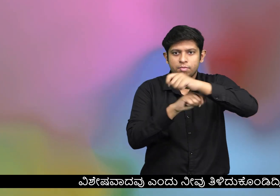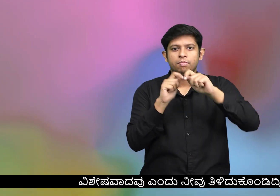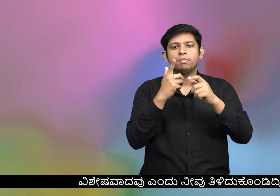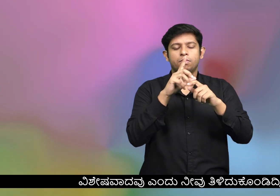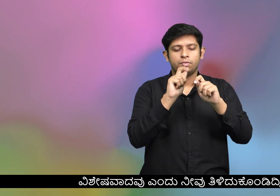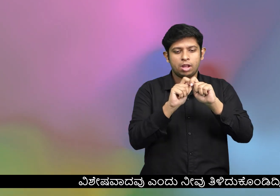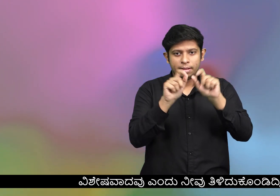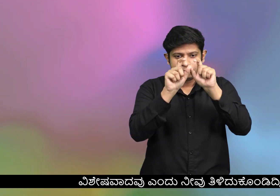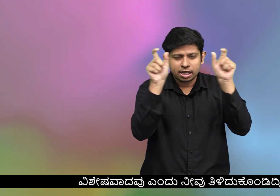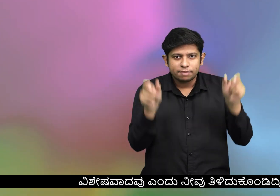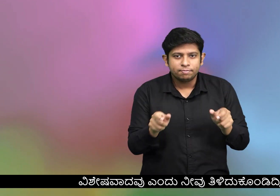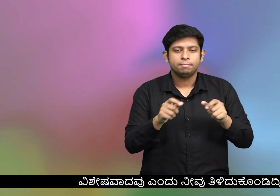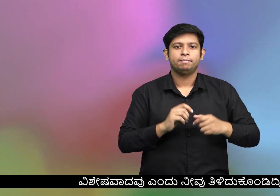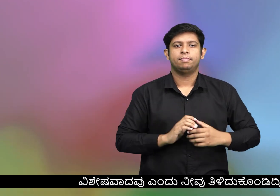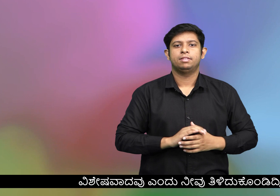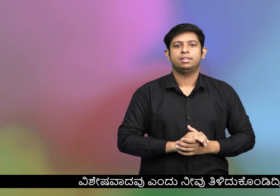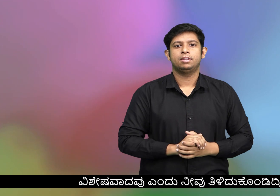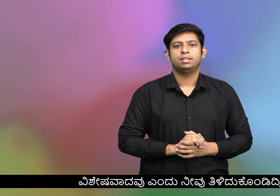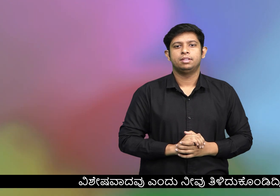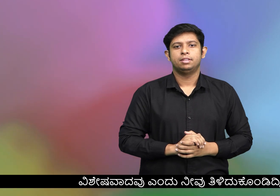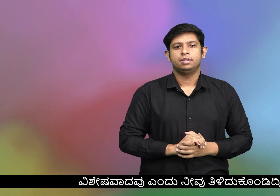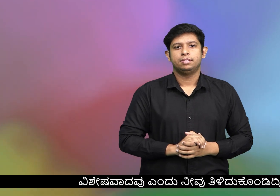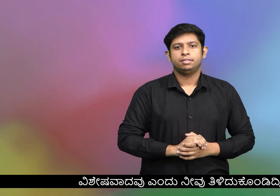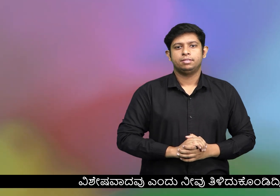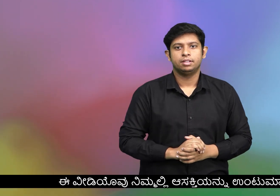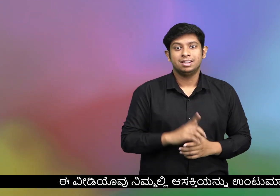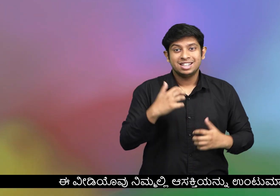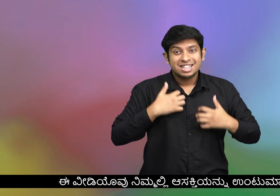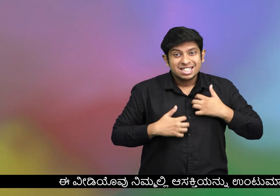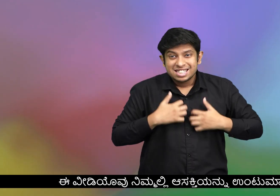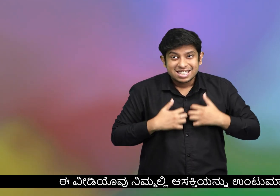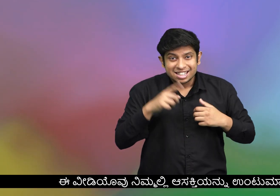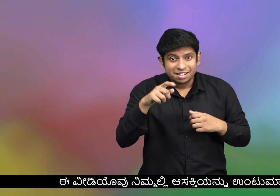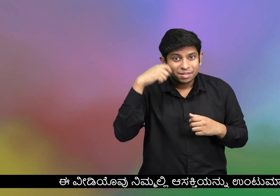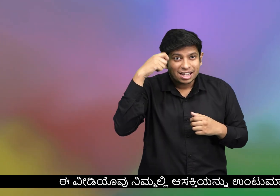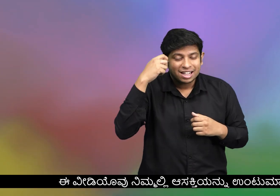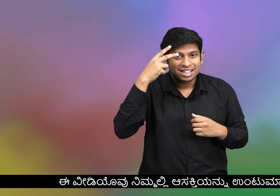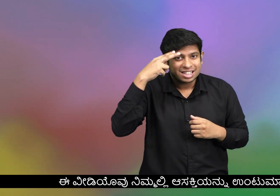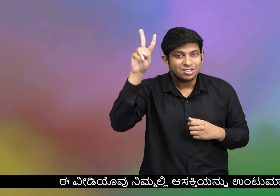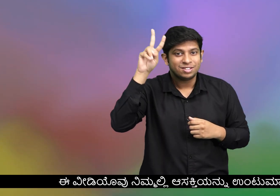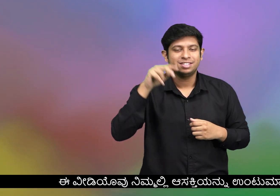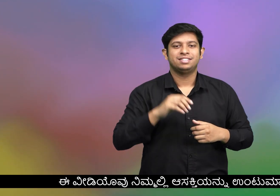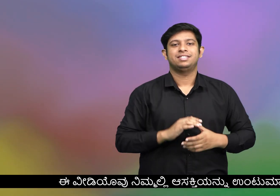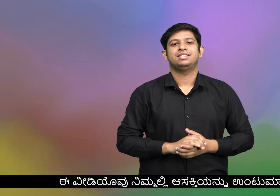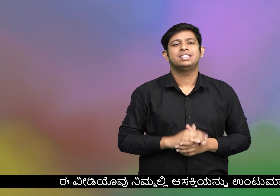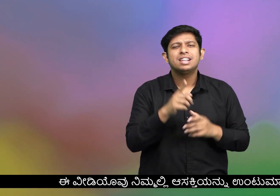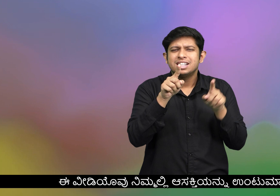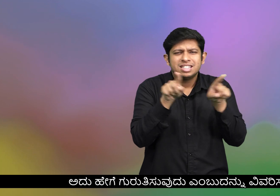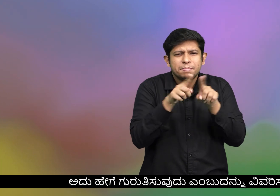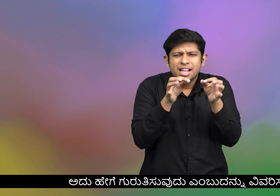ವಿಶೇಷವಾದವು ಎಂದು ನೀವು ತಿಳಿದುಕೊಂಡಿದ್ದೀರಿ. ಈ ವಿಡಿಯೋವು ನಿಮ್ಮಲ್ಲಿ ಆಸಕ್ತಿಯನ್ನು ಉಂಟುಮಾಡುತ್ತದೆ. ಅದು